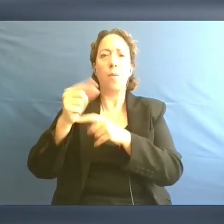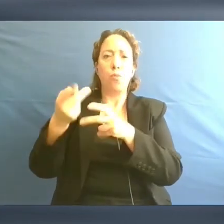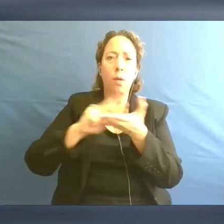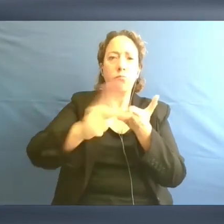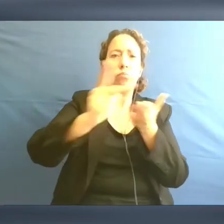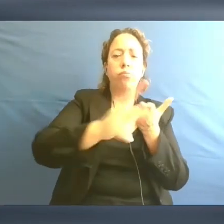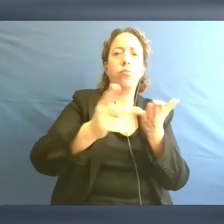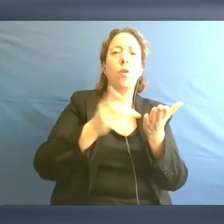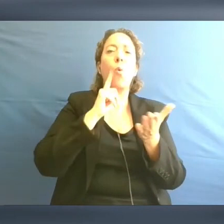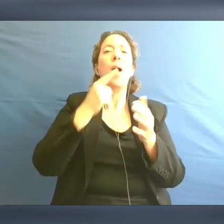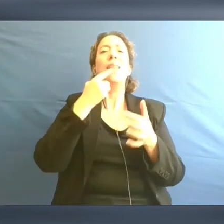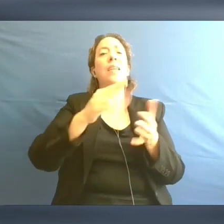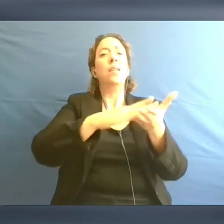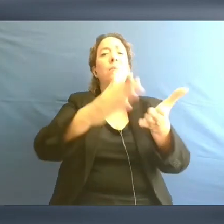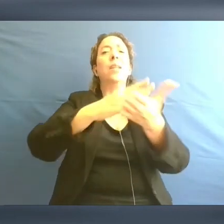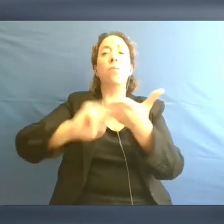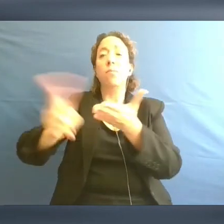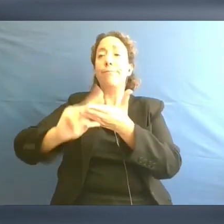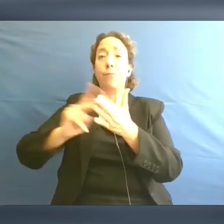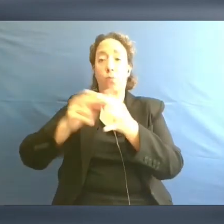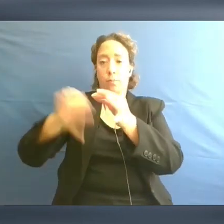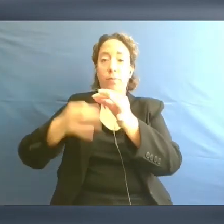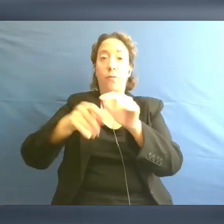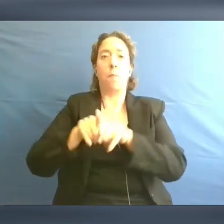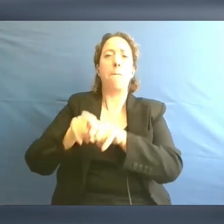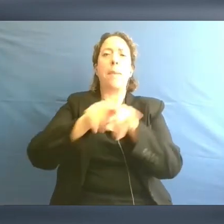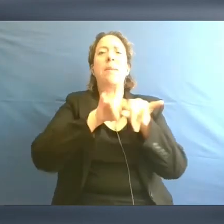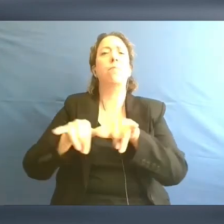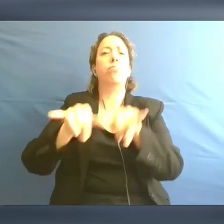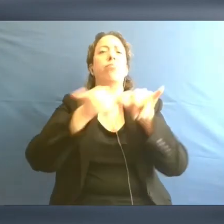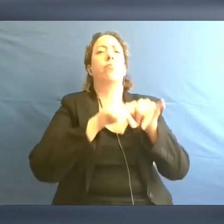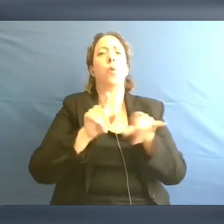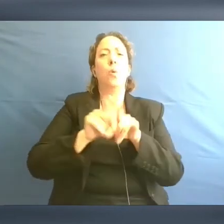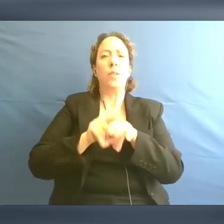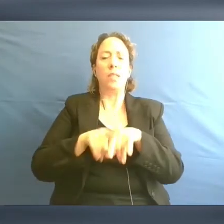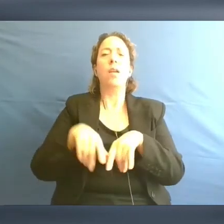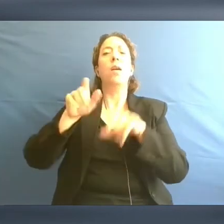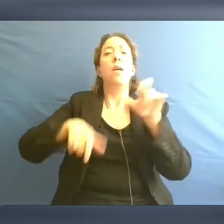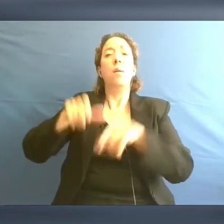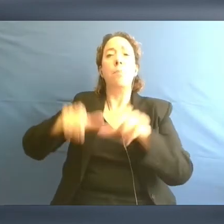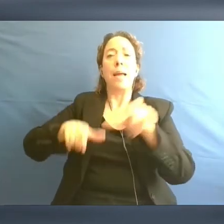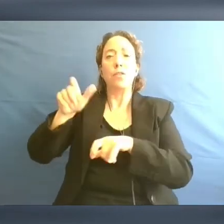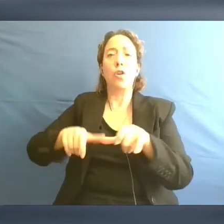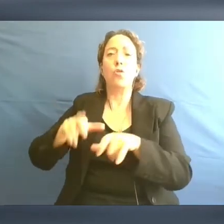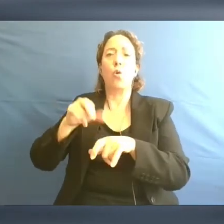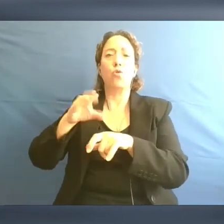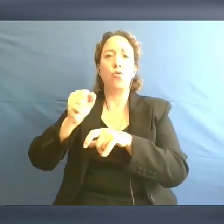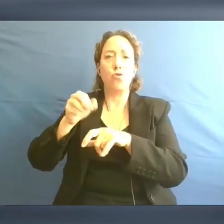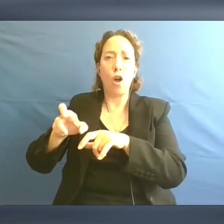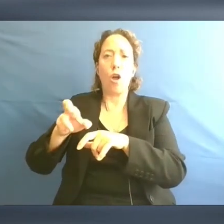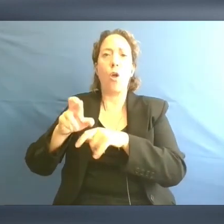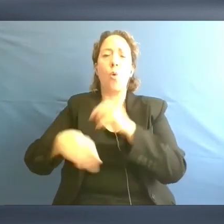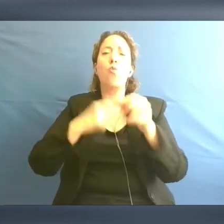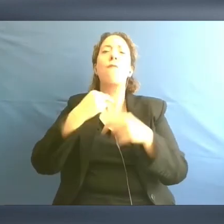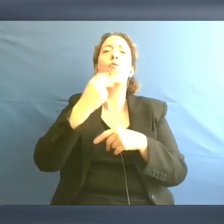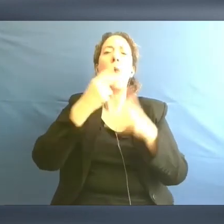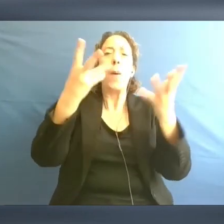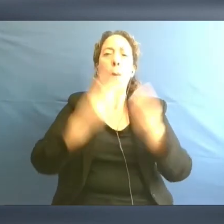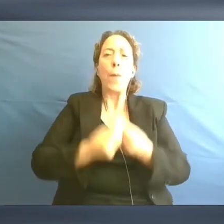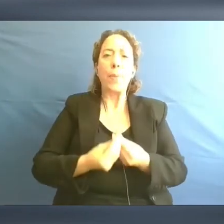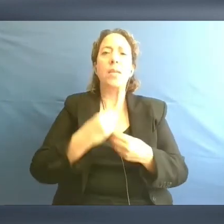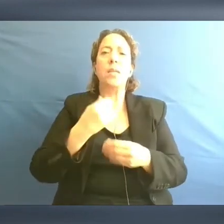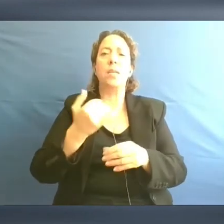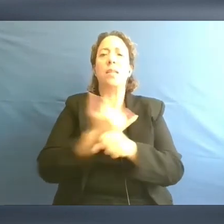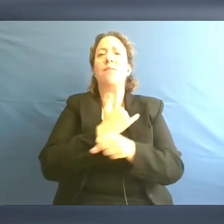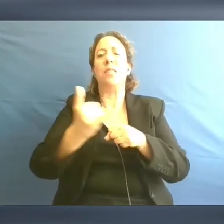les interprétations. C'est utile pour les auteurs de browsers ou par exemple, de synthétiseurs vocaux qui permettent de vérifier aussi